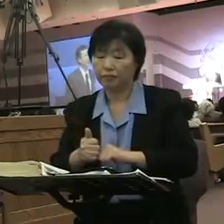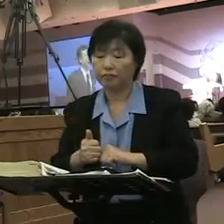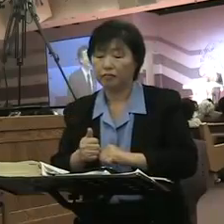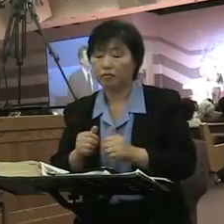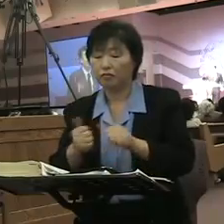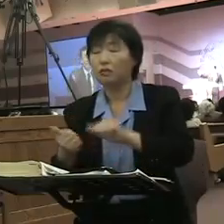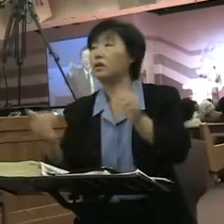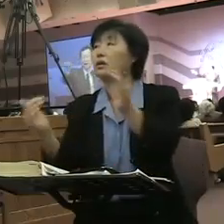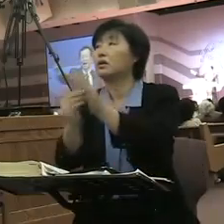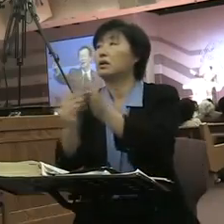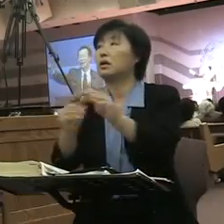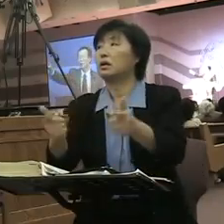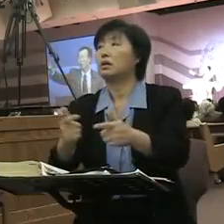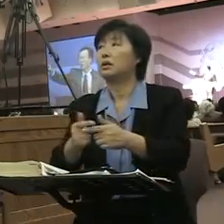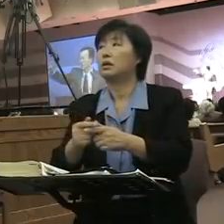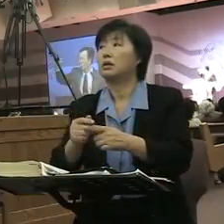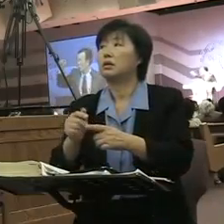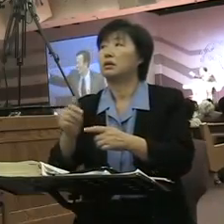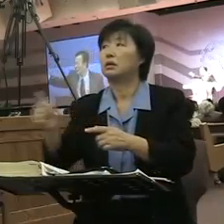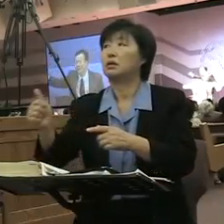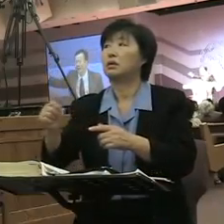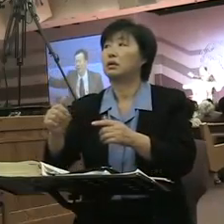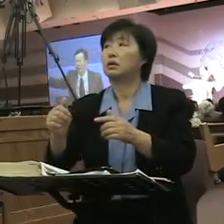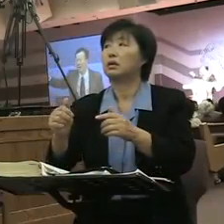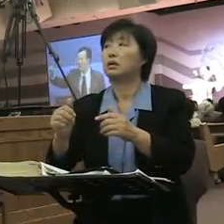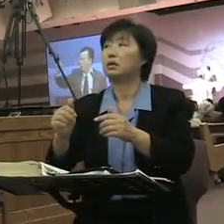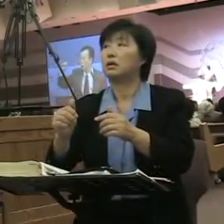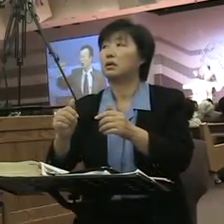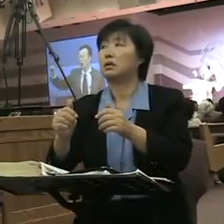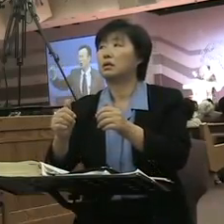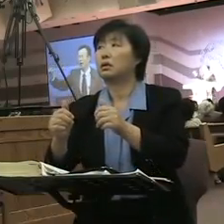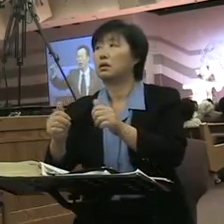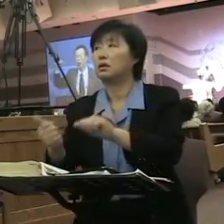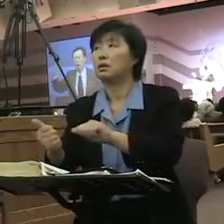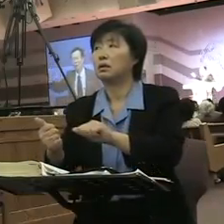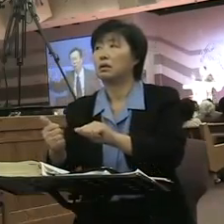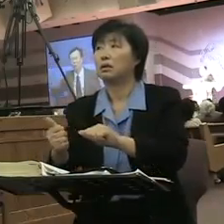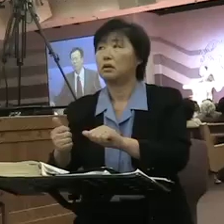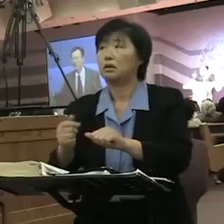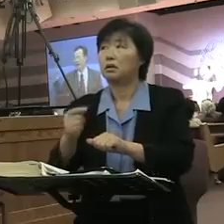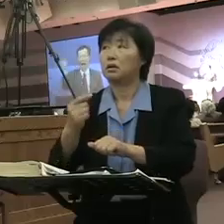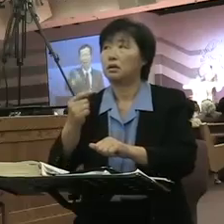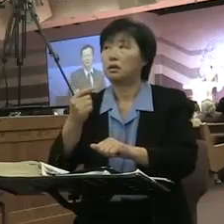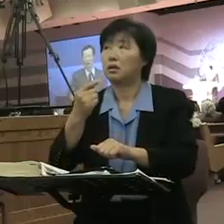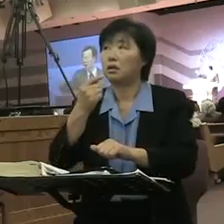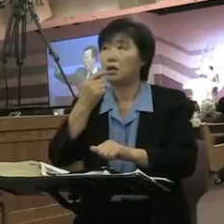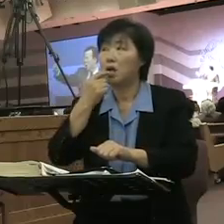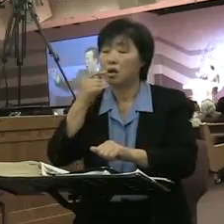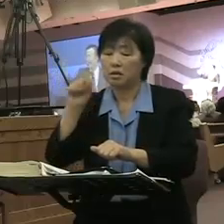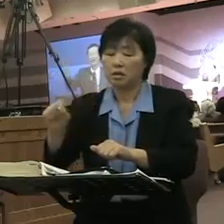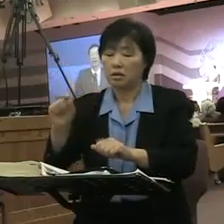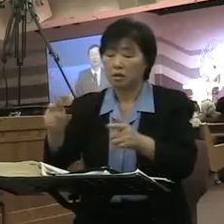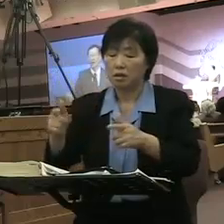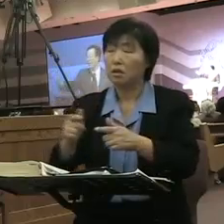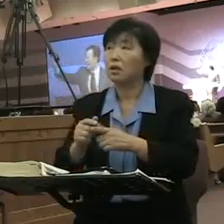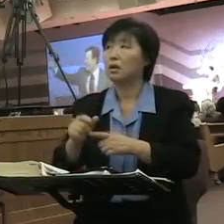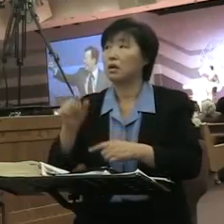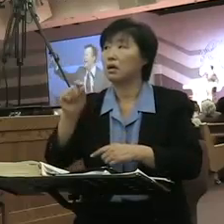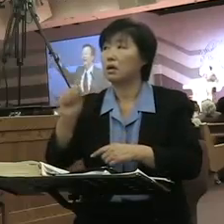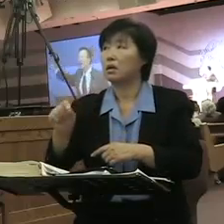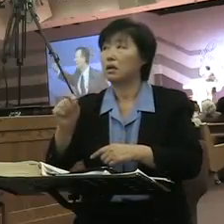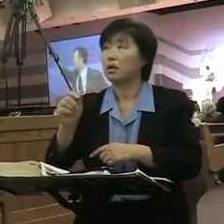끝난 게 아닙니다. He died on the cross 하고 점이 있나요? 예수가 죽었다 하고 점을 찍습니까? 아닙니다. 커마를